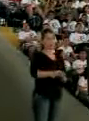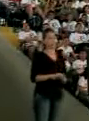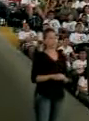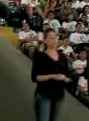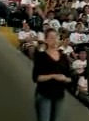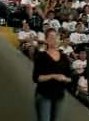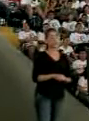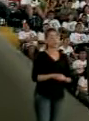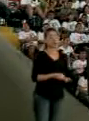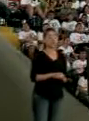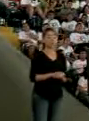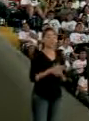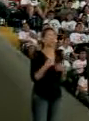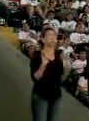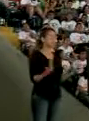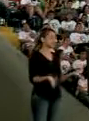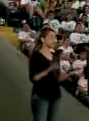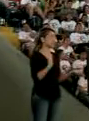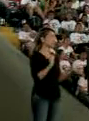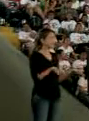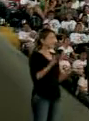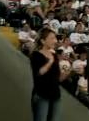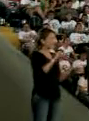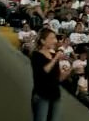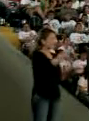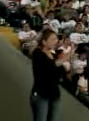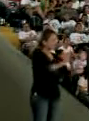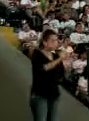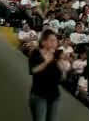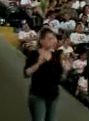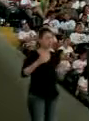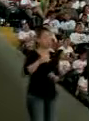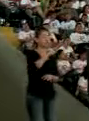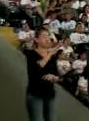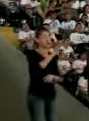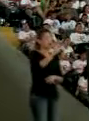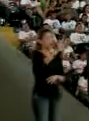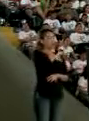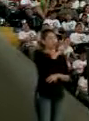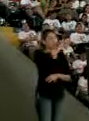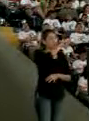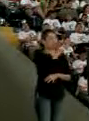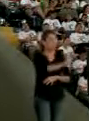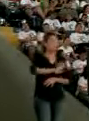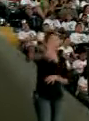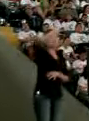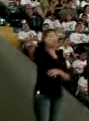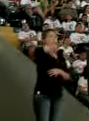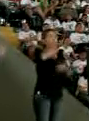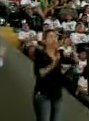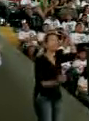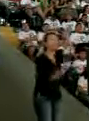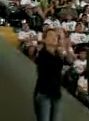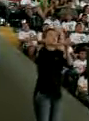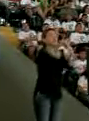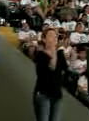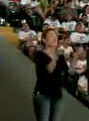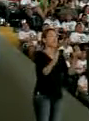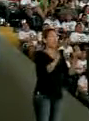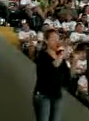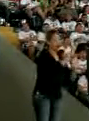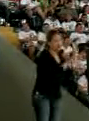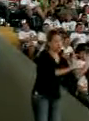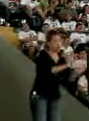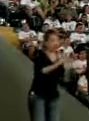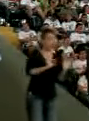te respondo. Pois bem, então dessa forma a Guarda Nacional vai ser criada para manter a ordem. E aí, o que nós